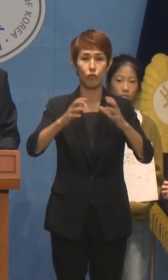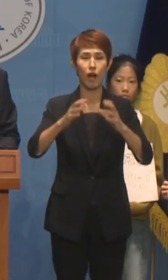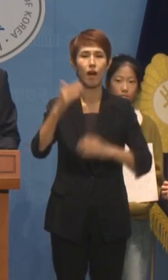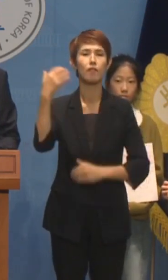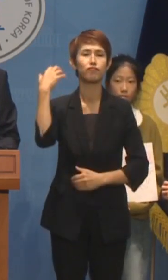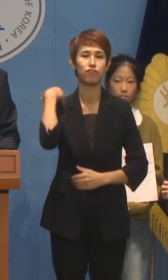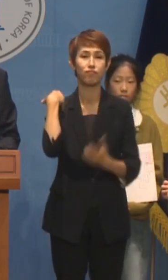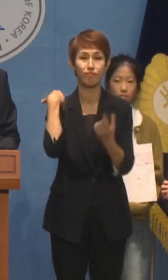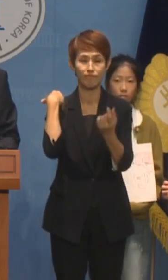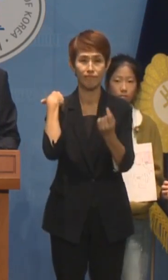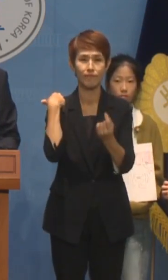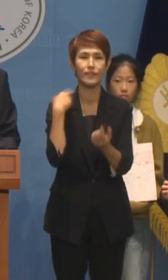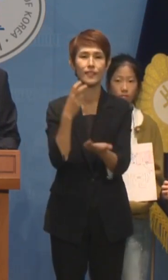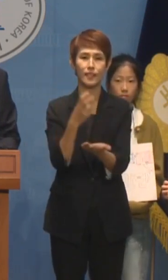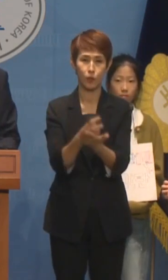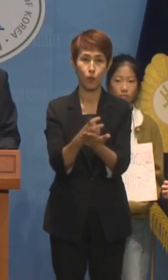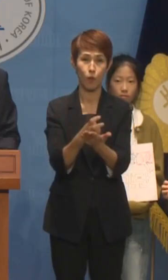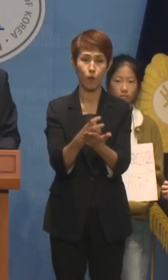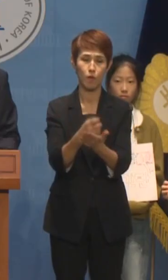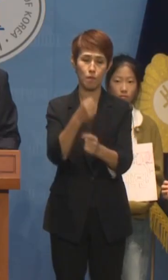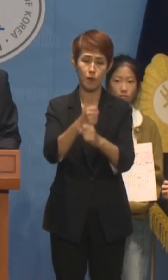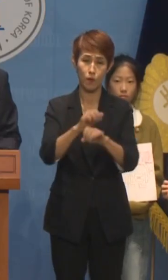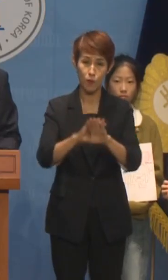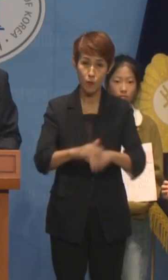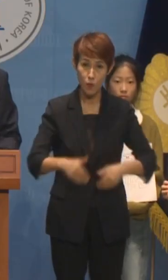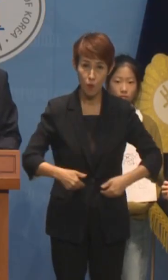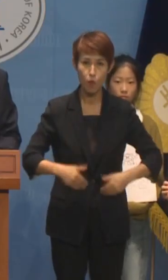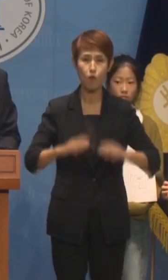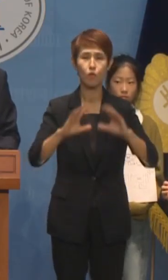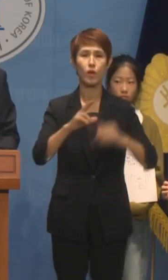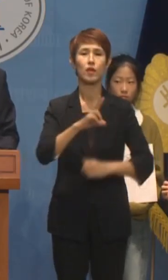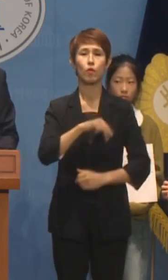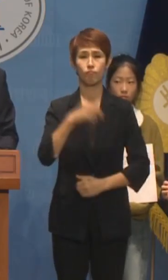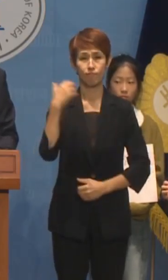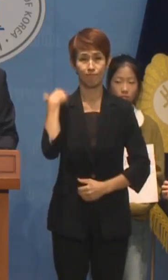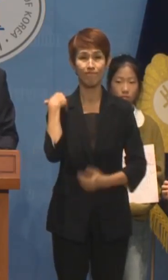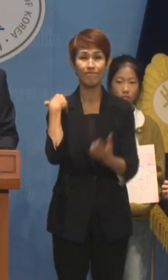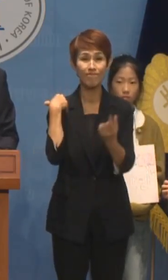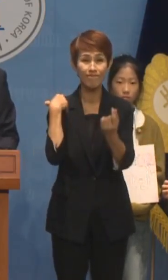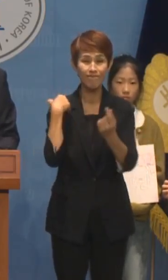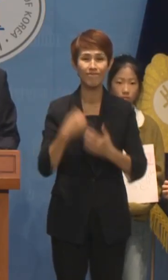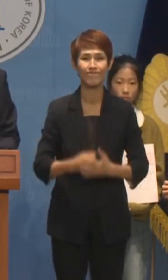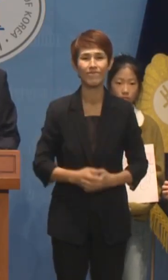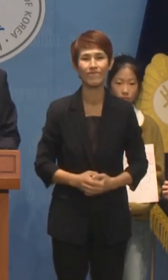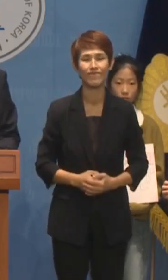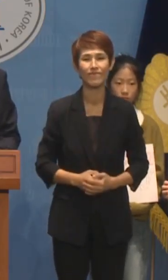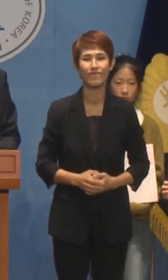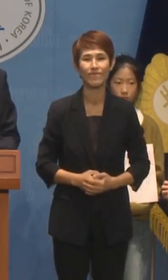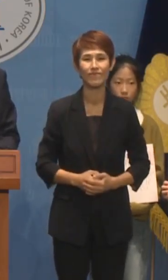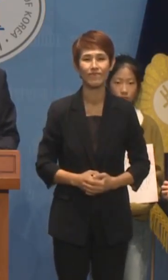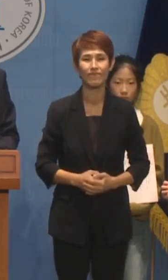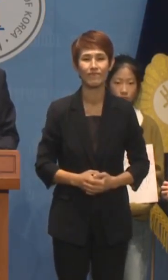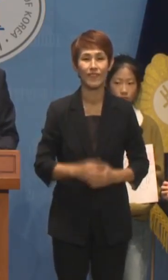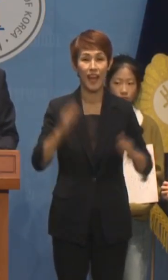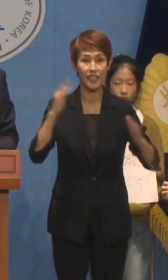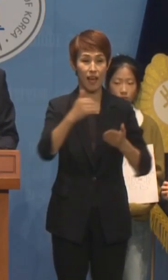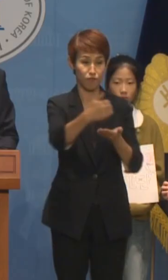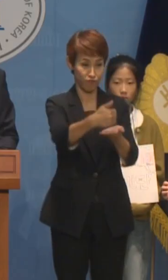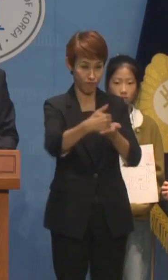이를 제도적으로 뒷받침해야 하는 것은 국회의원의 책무 중 하나입니다. 이에 이 청원 내용에 부합하도록